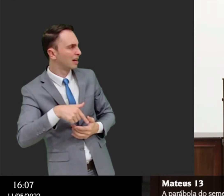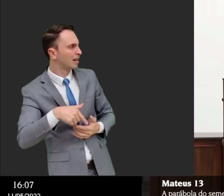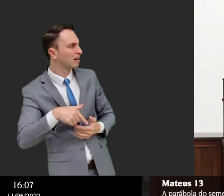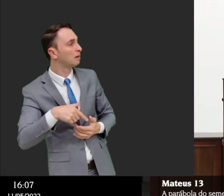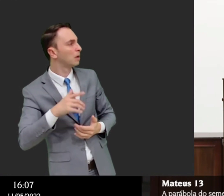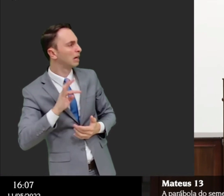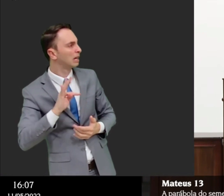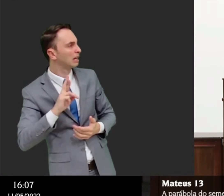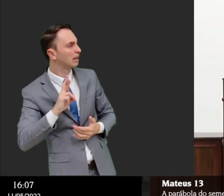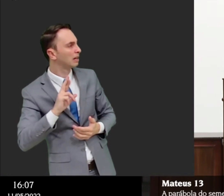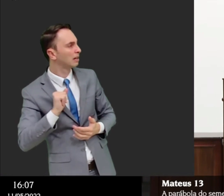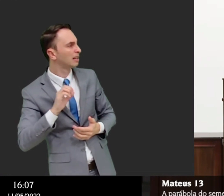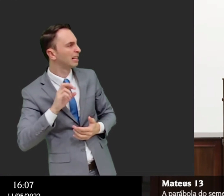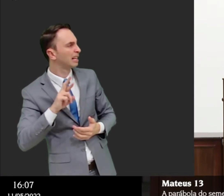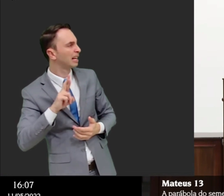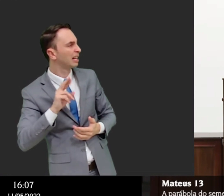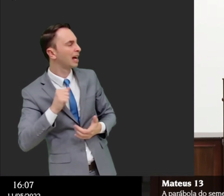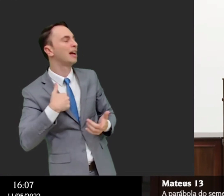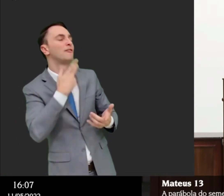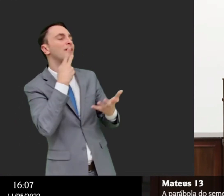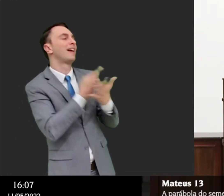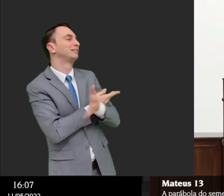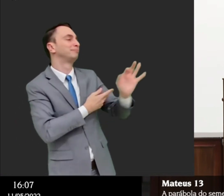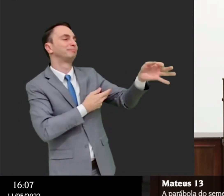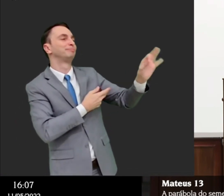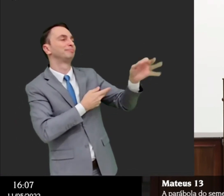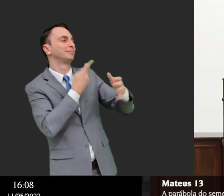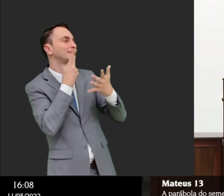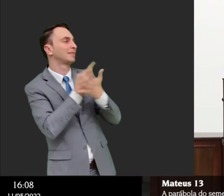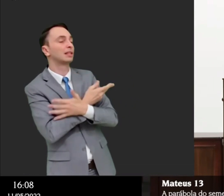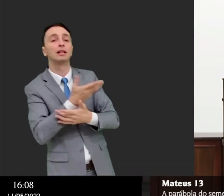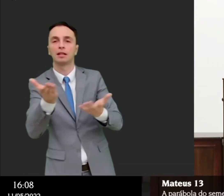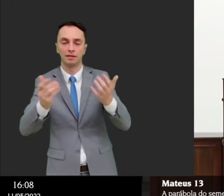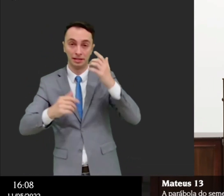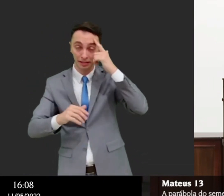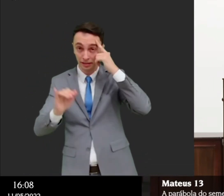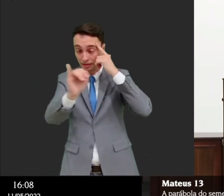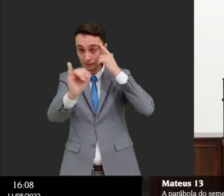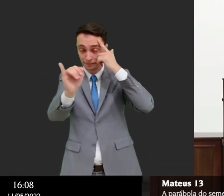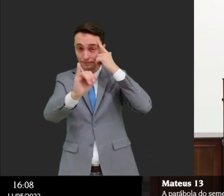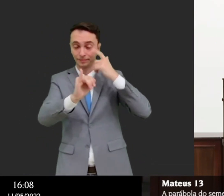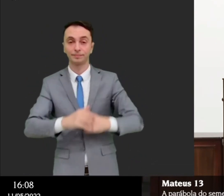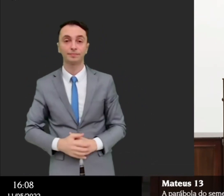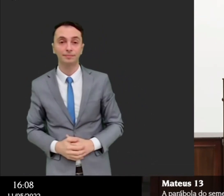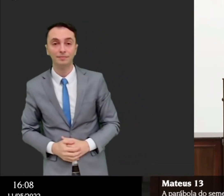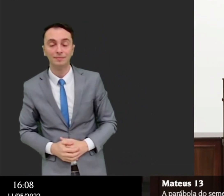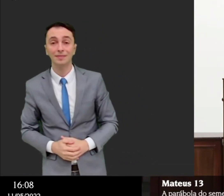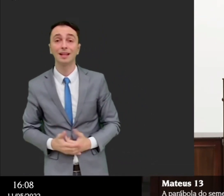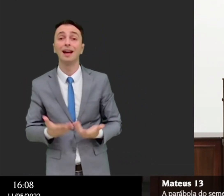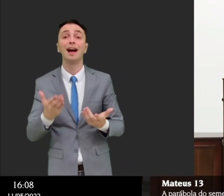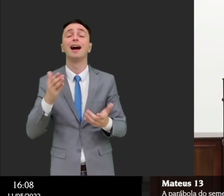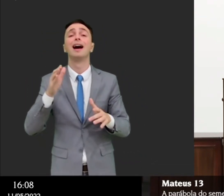Hã? Craque, é. Eu falei até errado. Então, irmão, pessoa